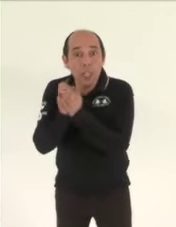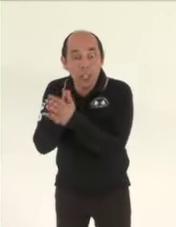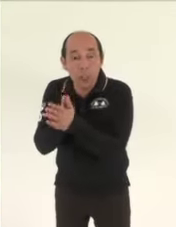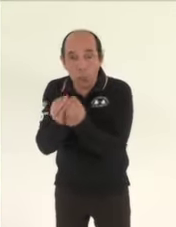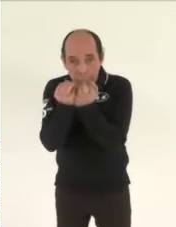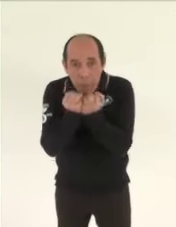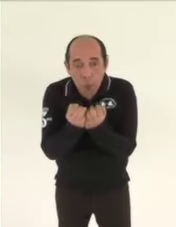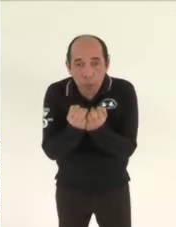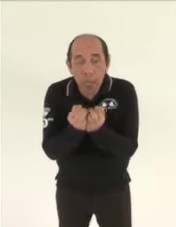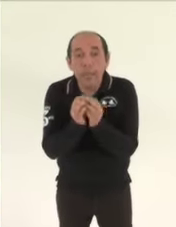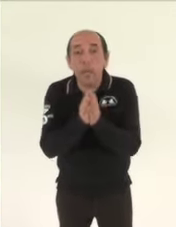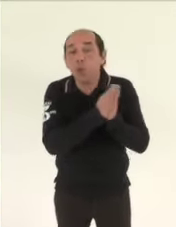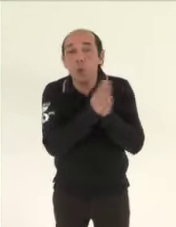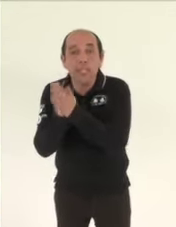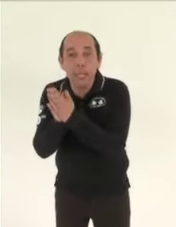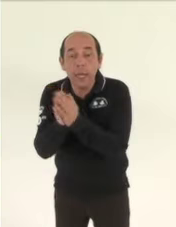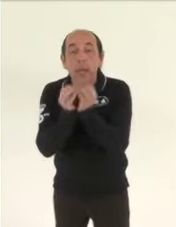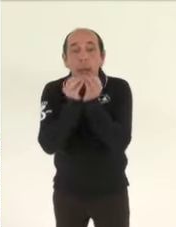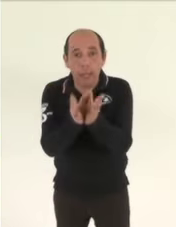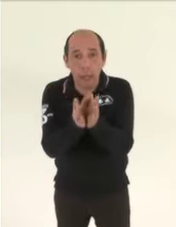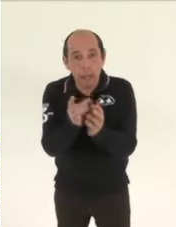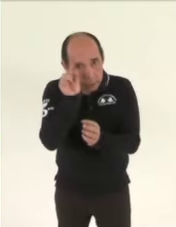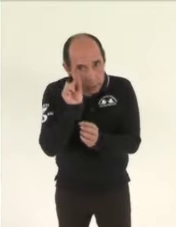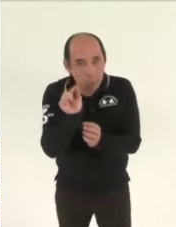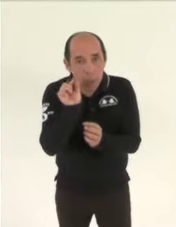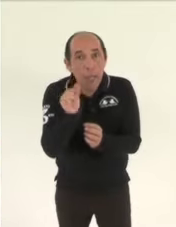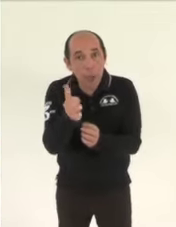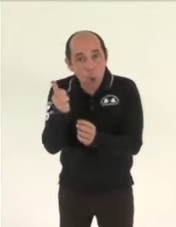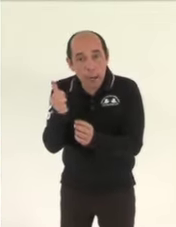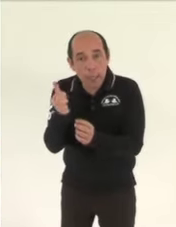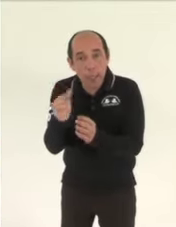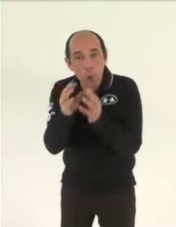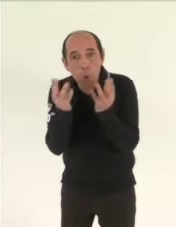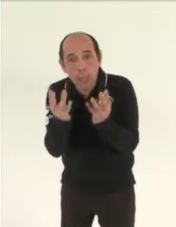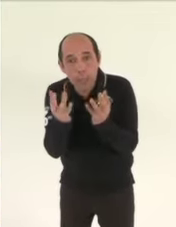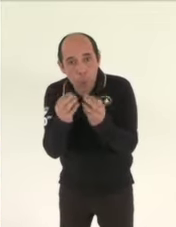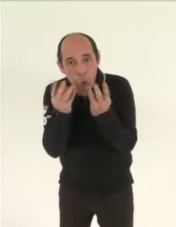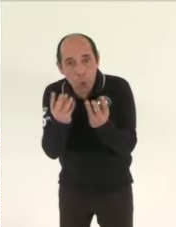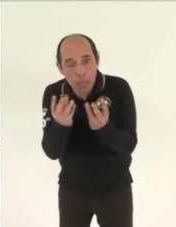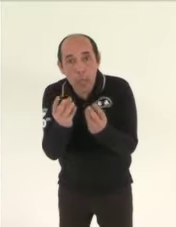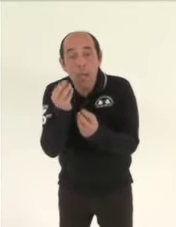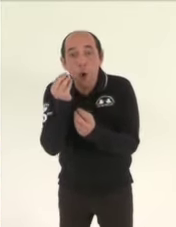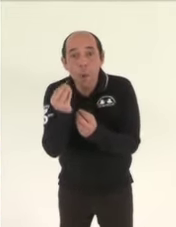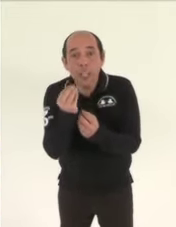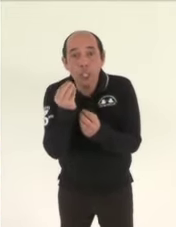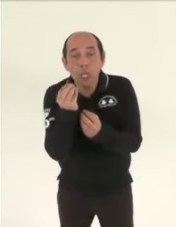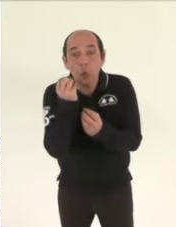20 متر اللي معروف على انها طول السنه خضراء نتكلموا دابا على النواره ديالها الزهور ديالها هما على شكل